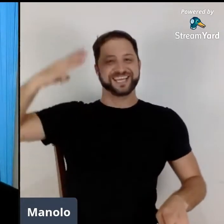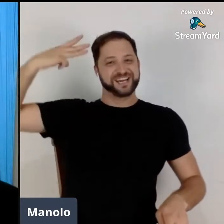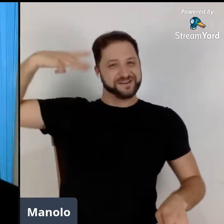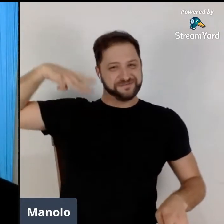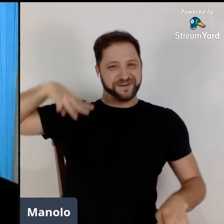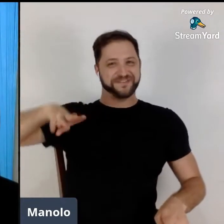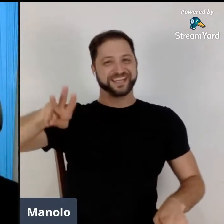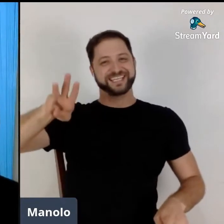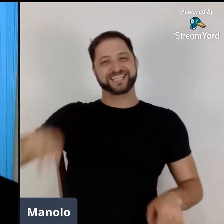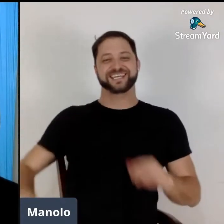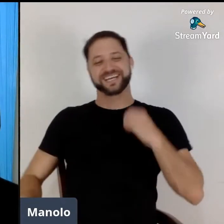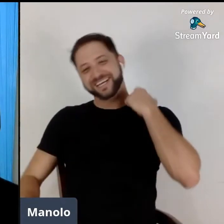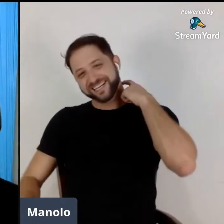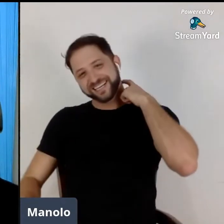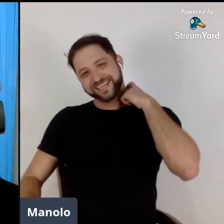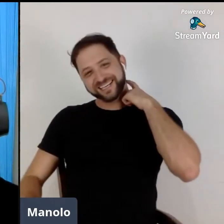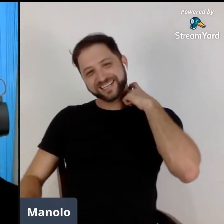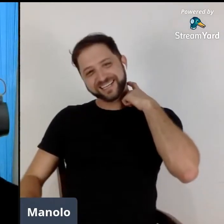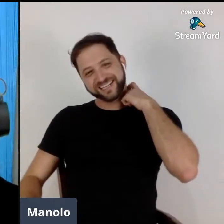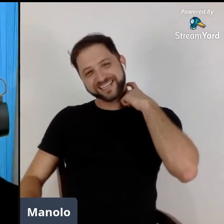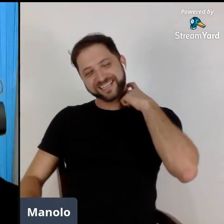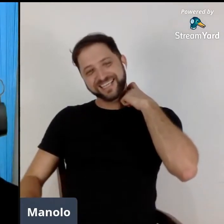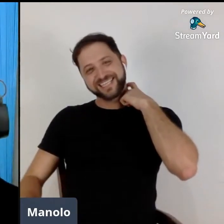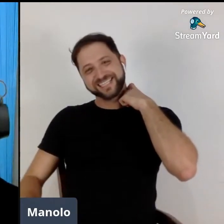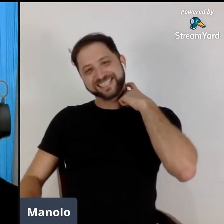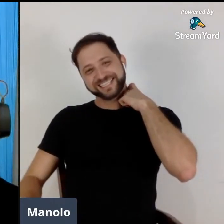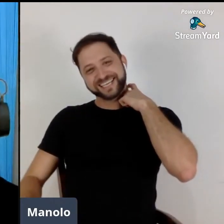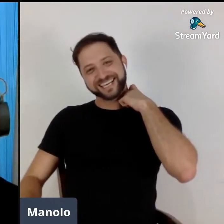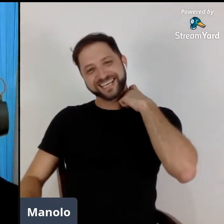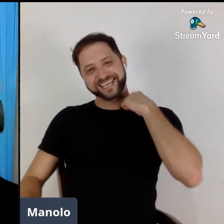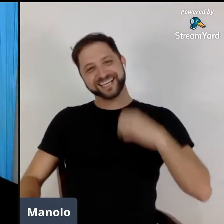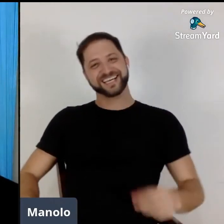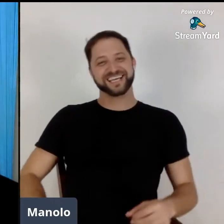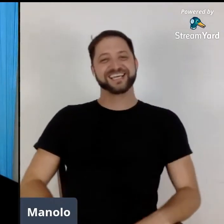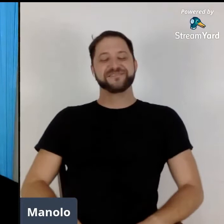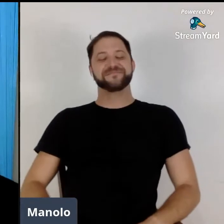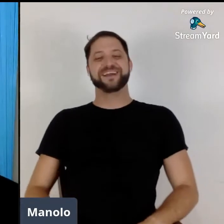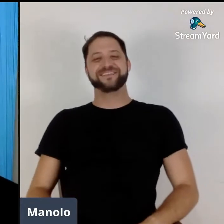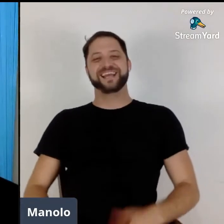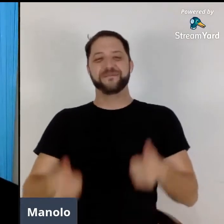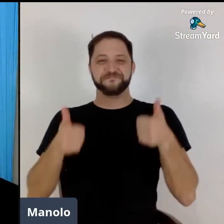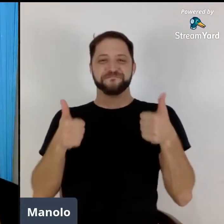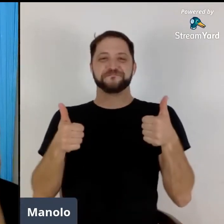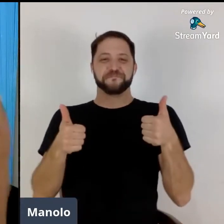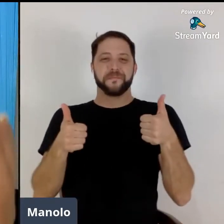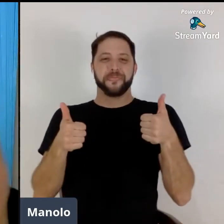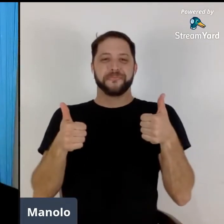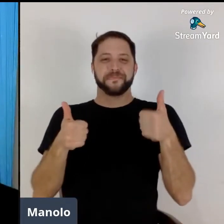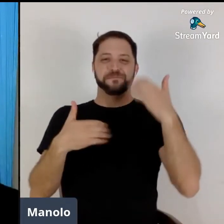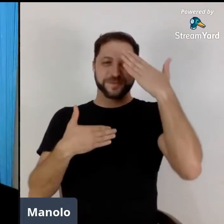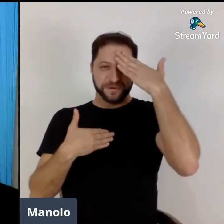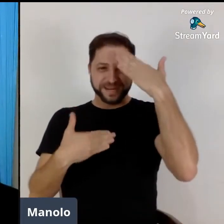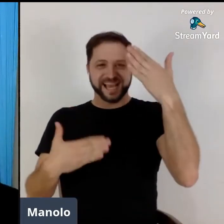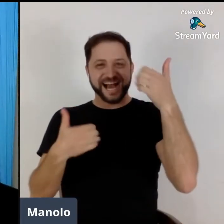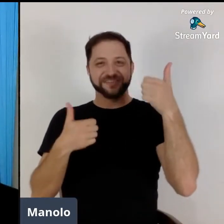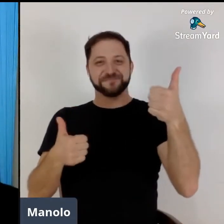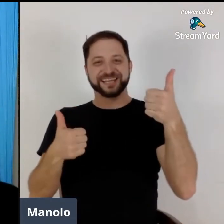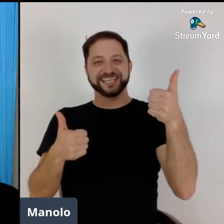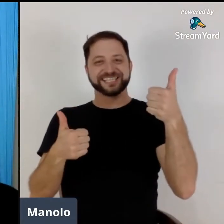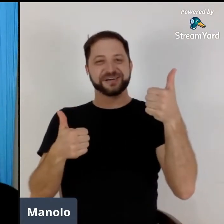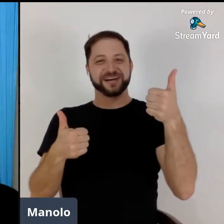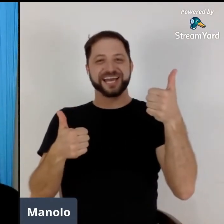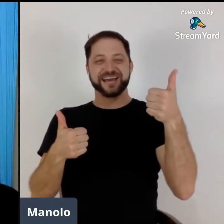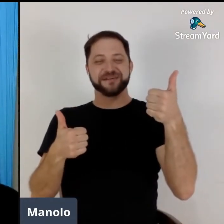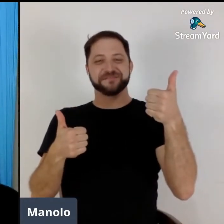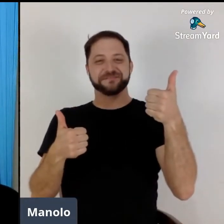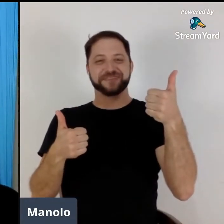Para frente, assim, para frente. Pra frente, tá certo. Falou, meu amigo. Pronto, Maravilha! Manolo. Muito Manolo. obrigado